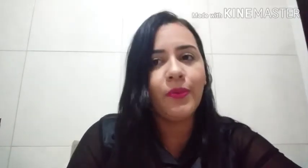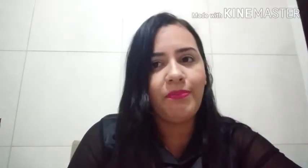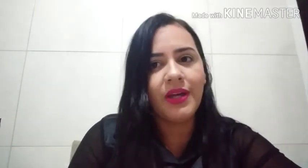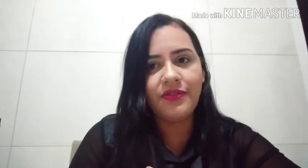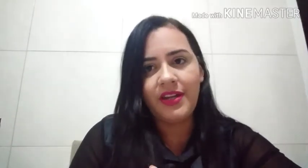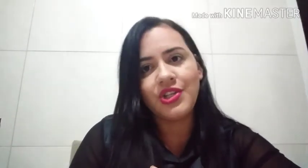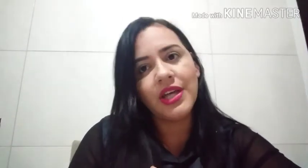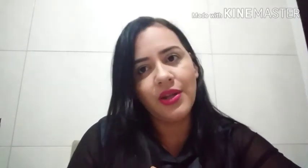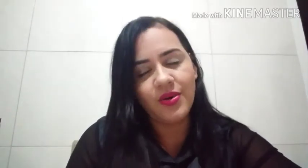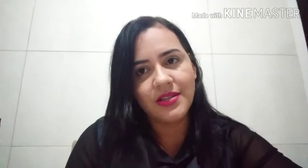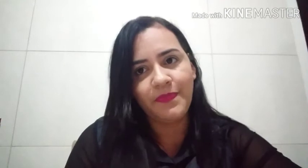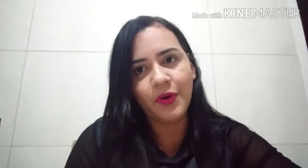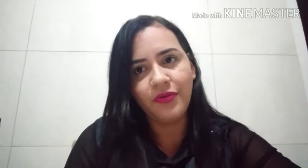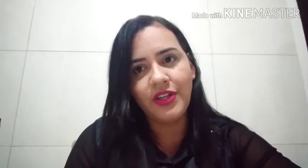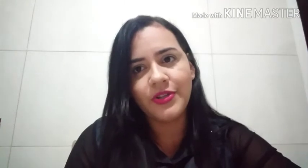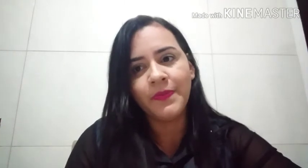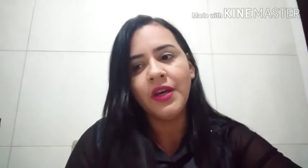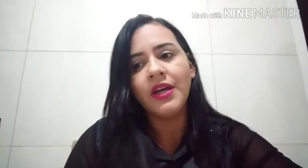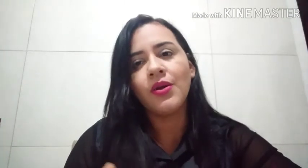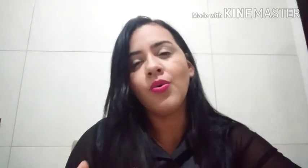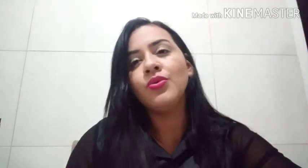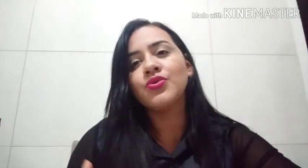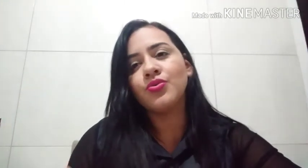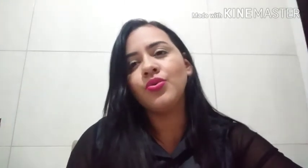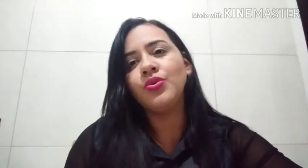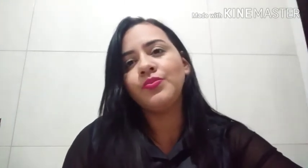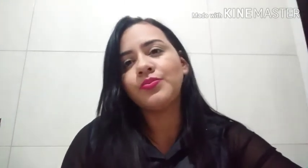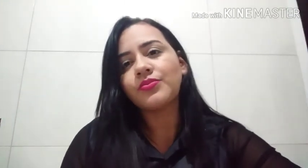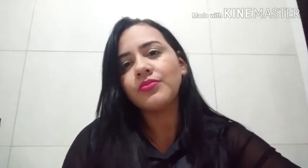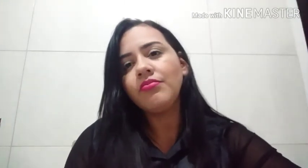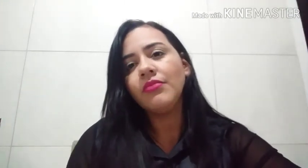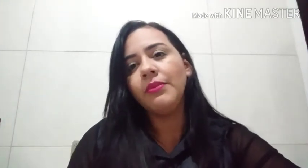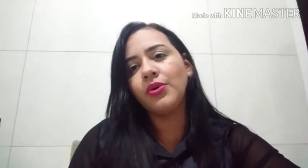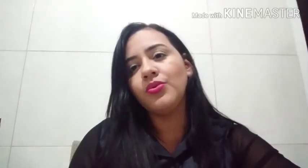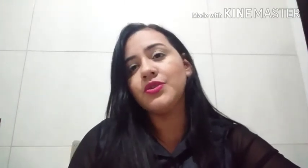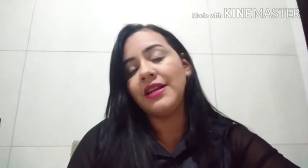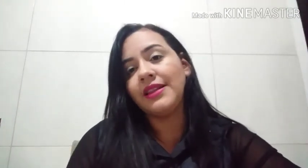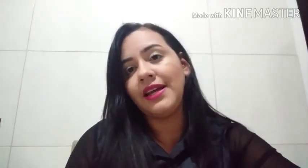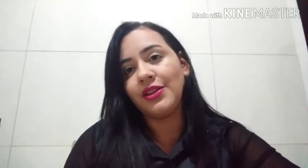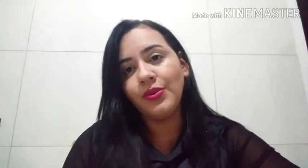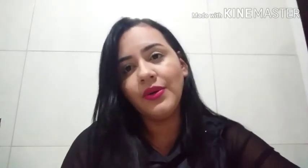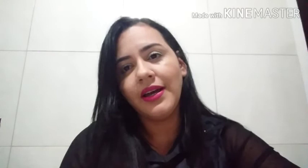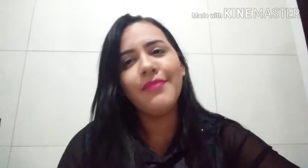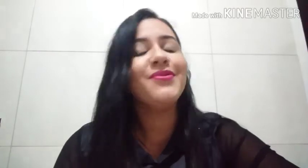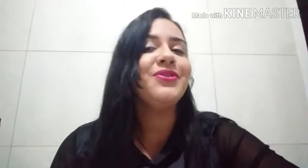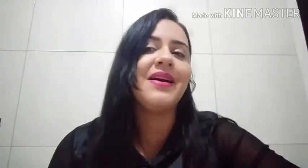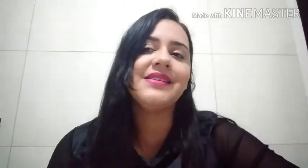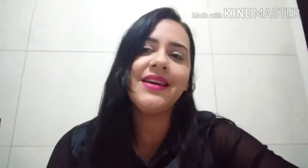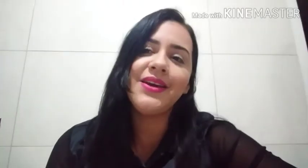própria, diferente da nossa, ouvinte. Então, quando o surdo produz uma literatura, é muito mais rico ali